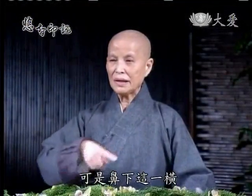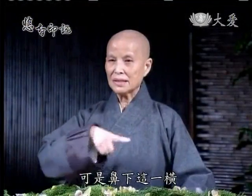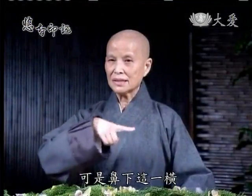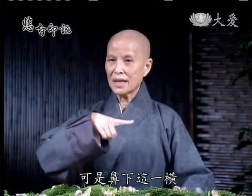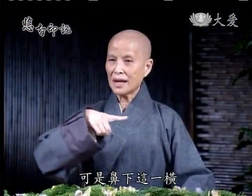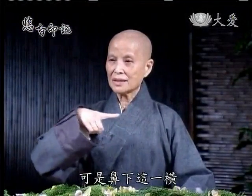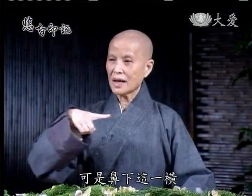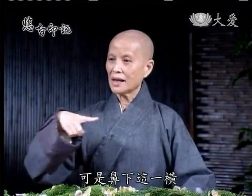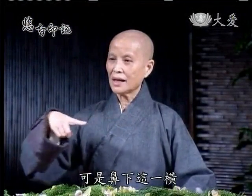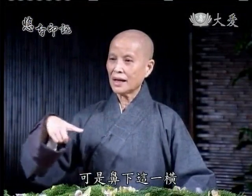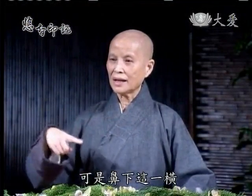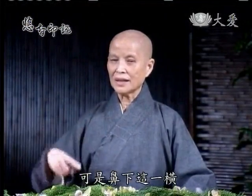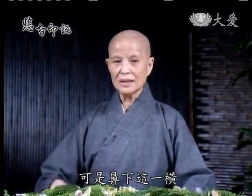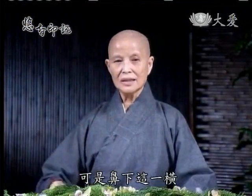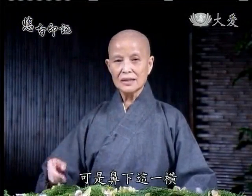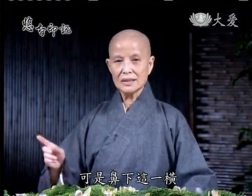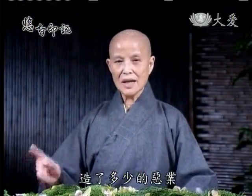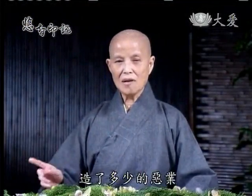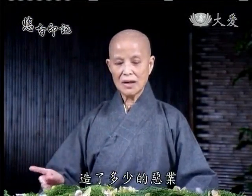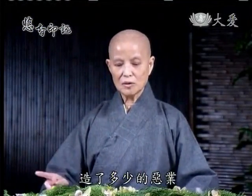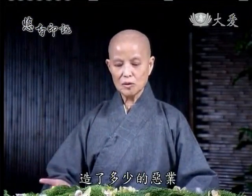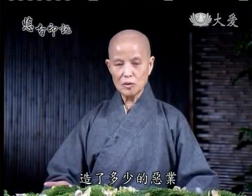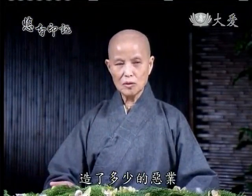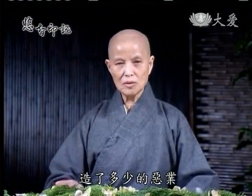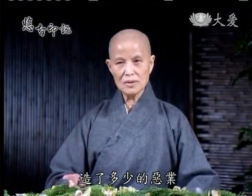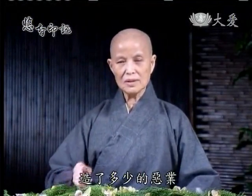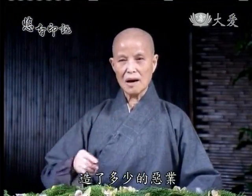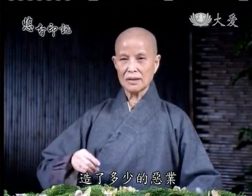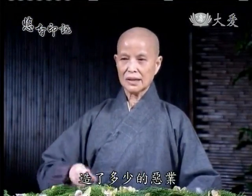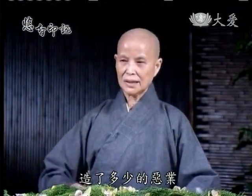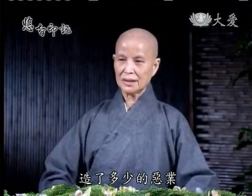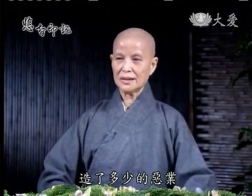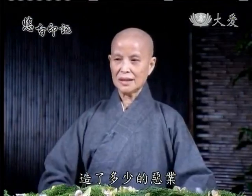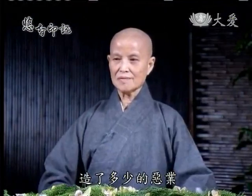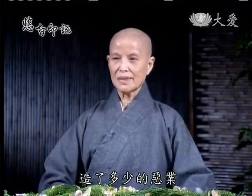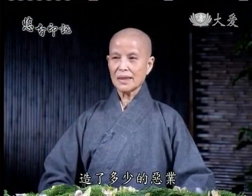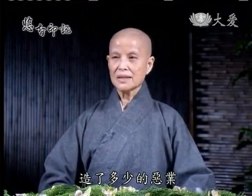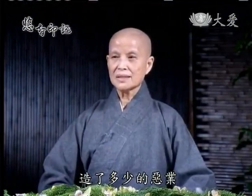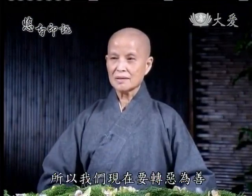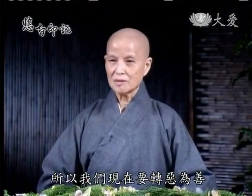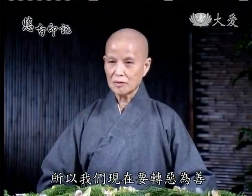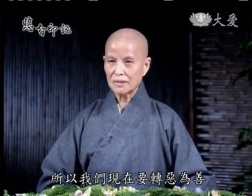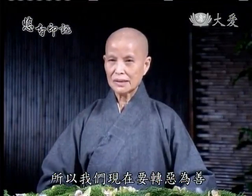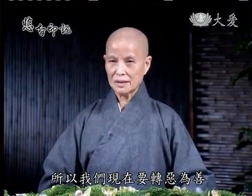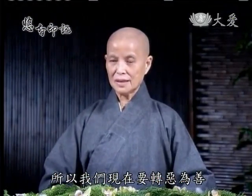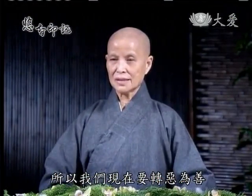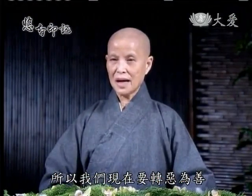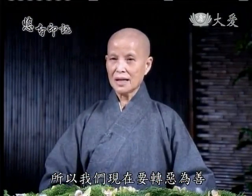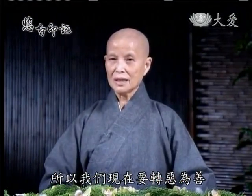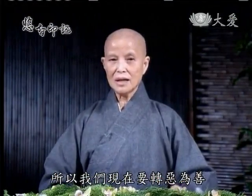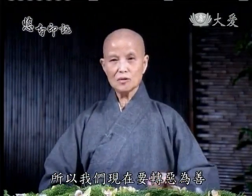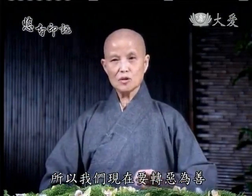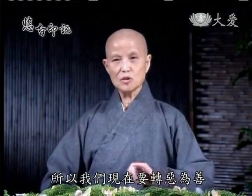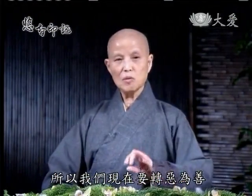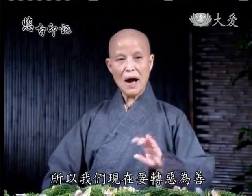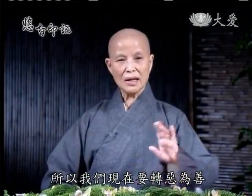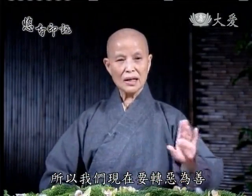笔下这一痕呢，造了多少的恶业？所以我们现在要转